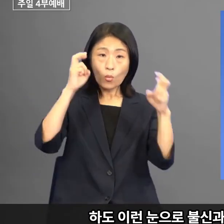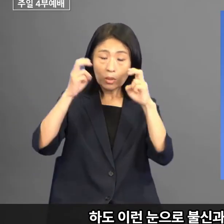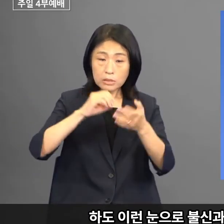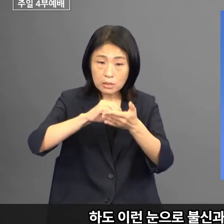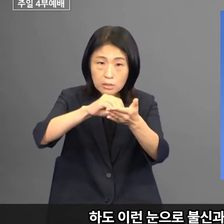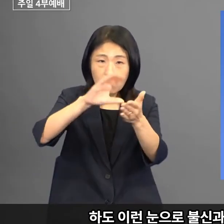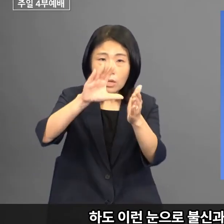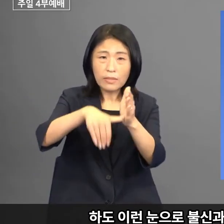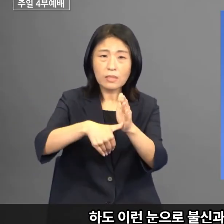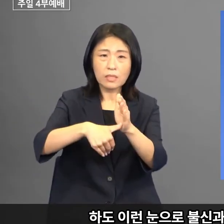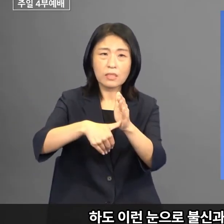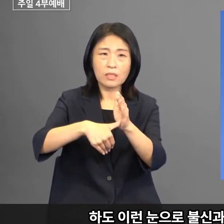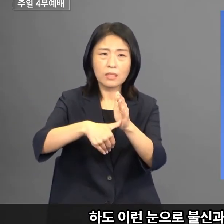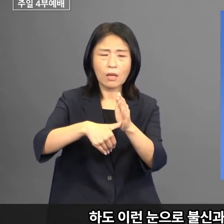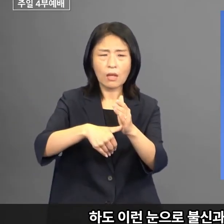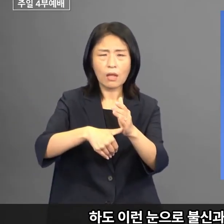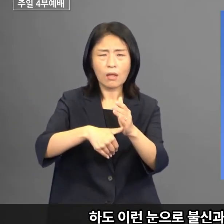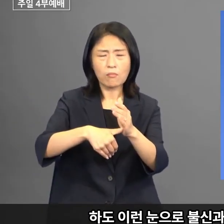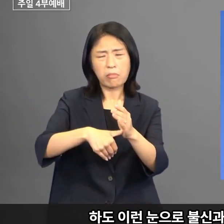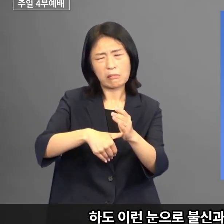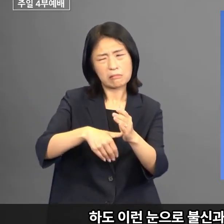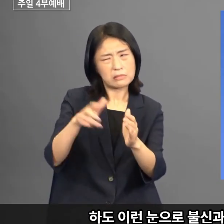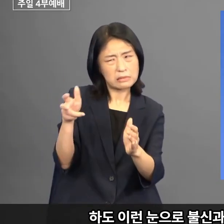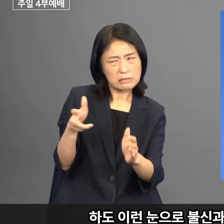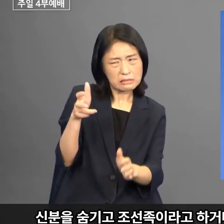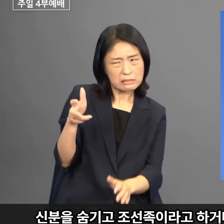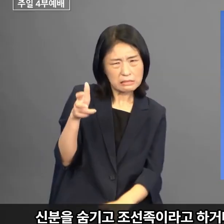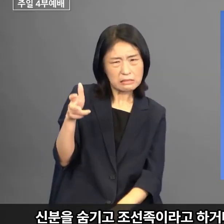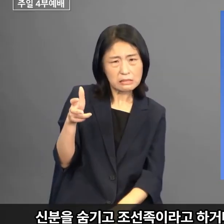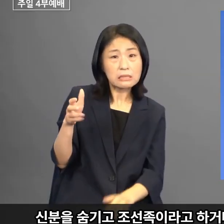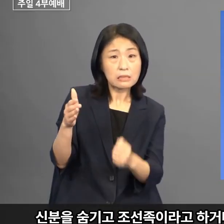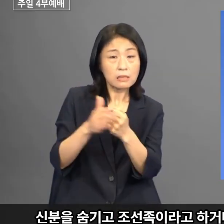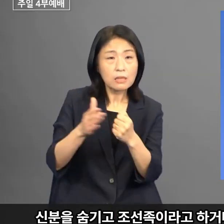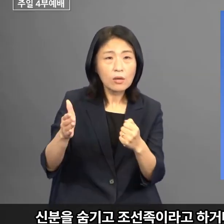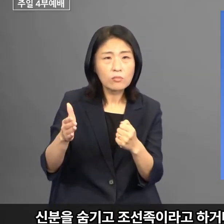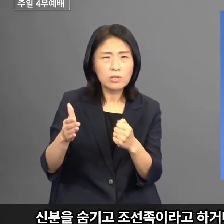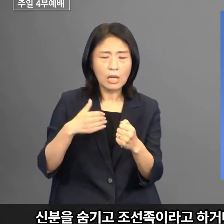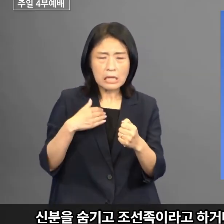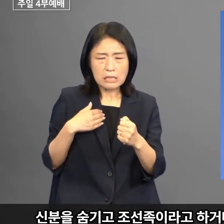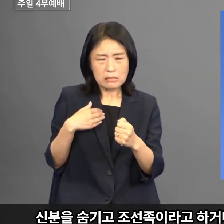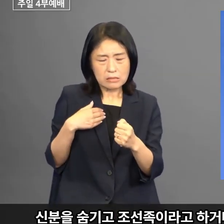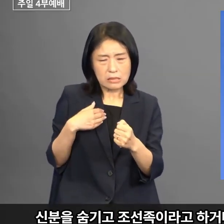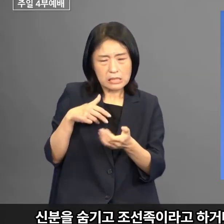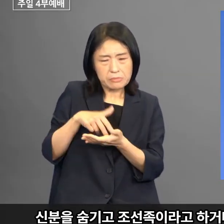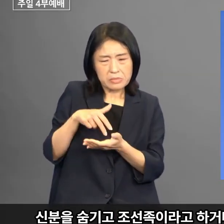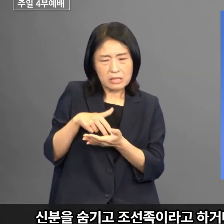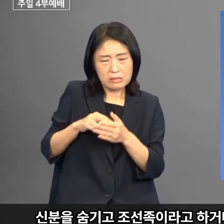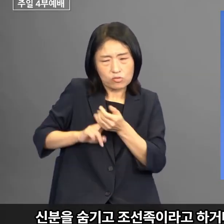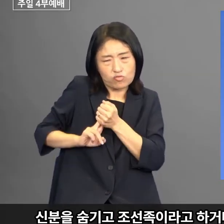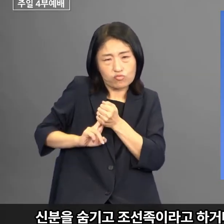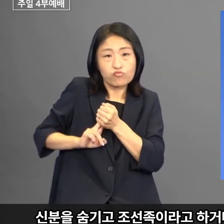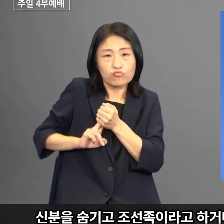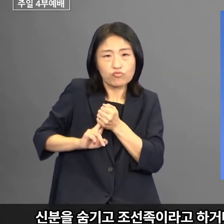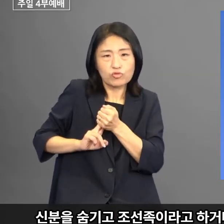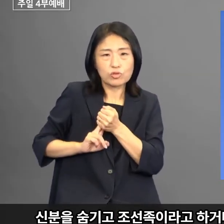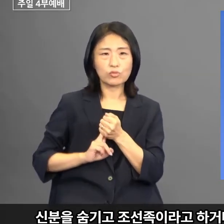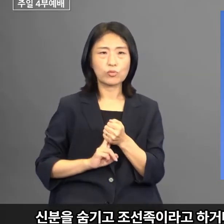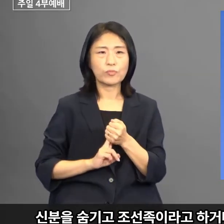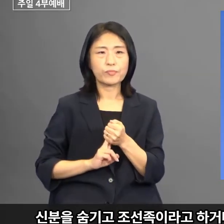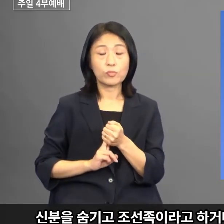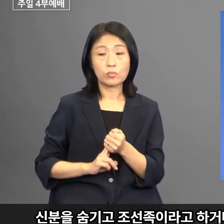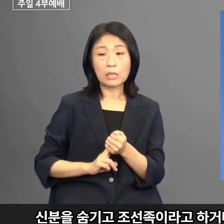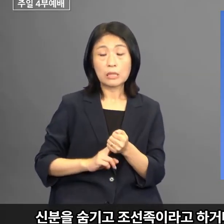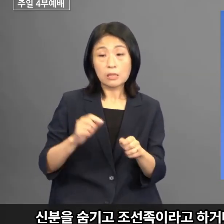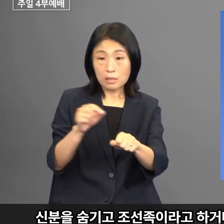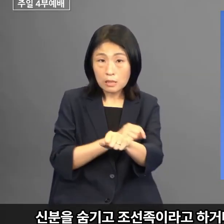눈으로, 불신과 경계의 눈으로 보다 보니까 신분을 숨기고 뭐 조선족이라고 하거나, 아니면 이제